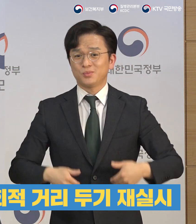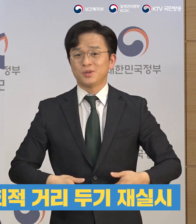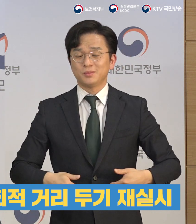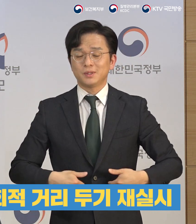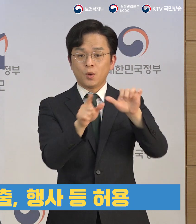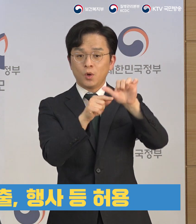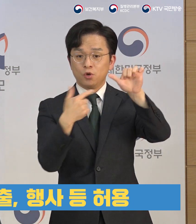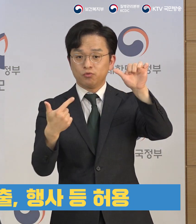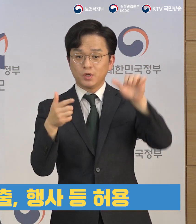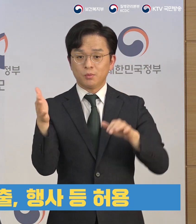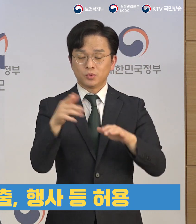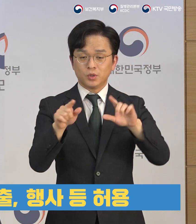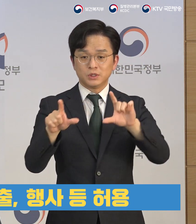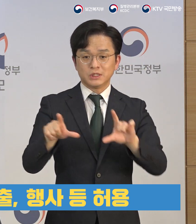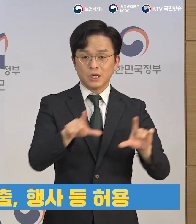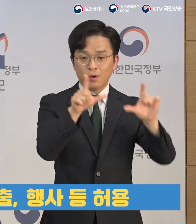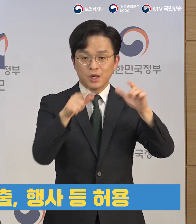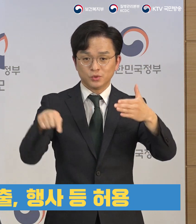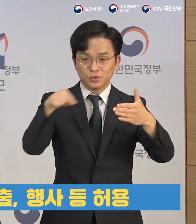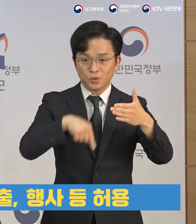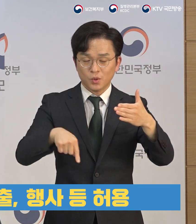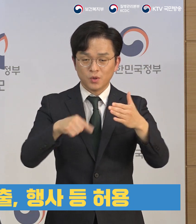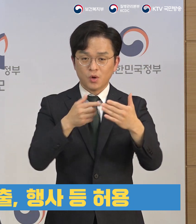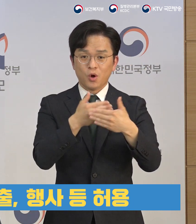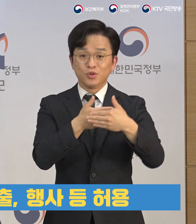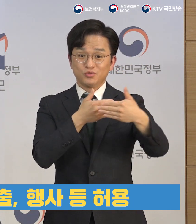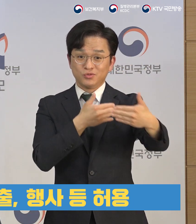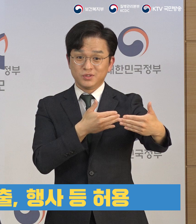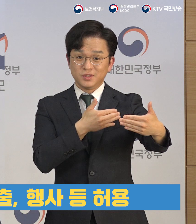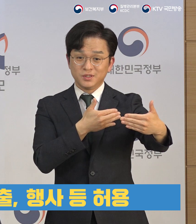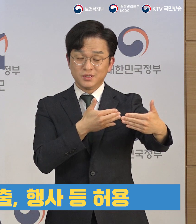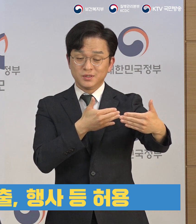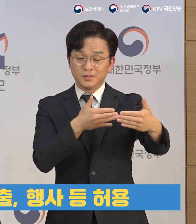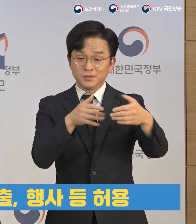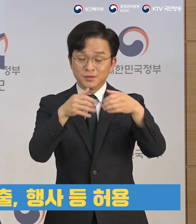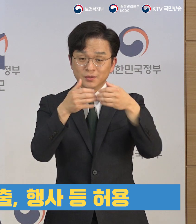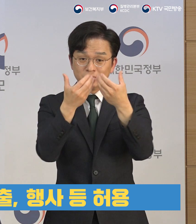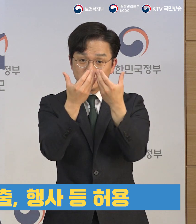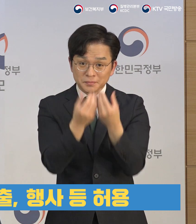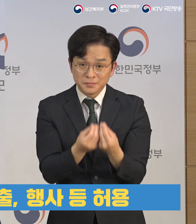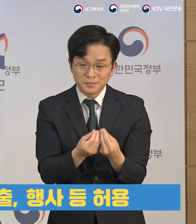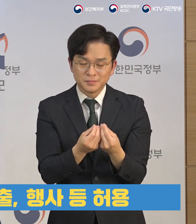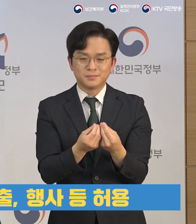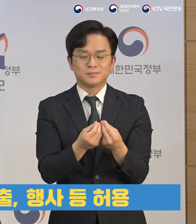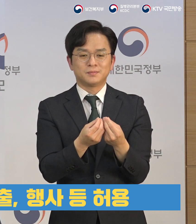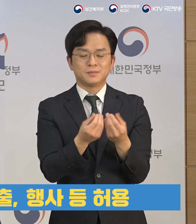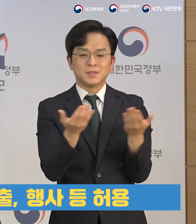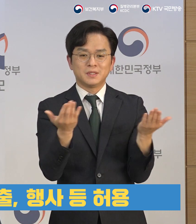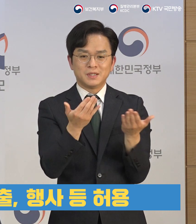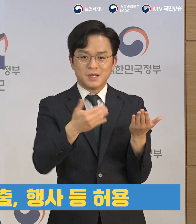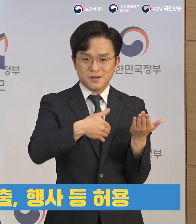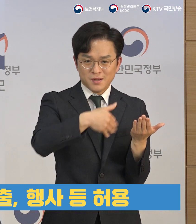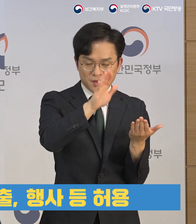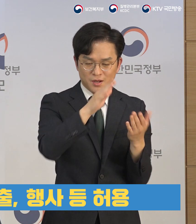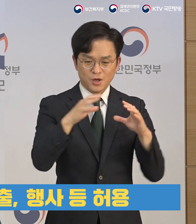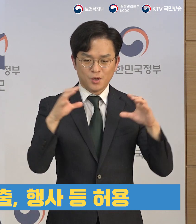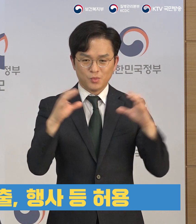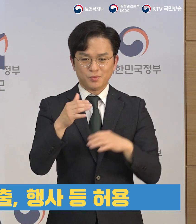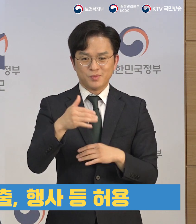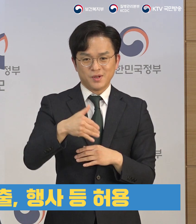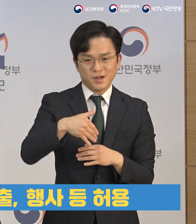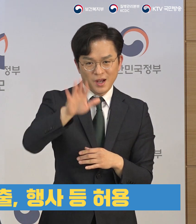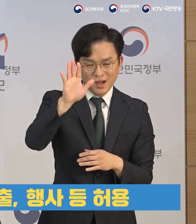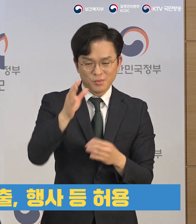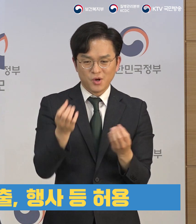부탁드립니다 5월 6일부터 시작되는 생활 속 그리 2기 단계에서는 방역 수 찍을 준수하며